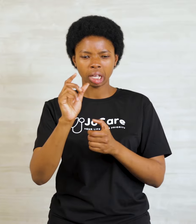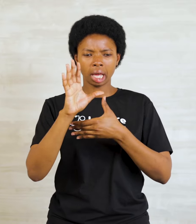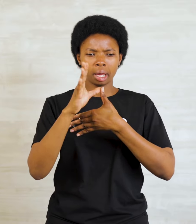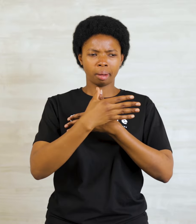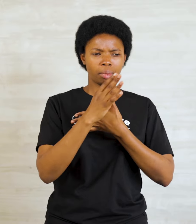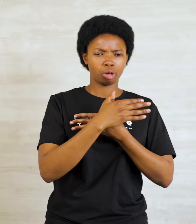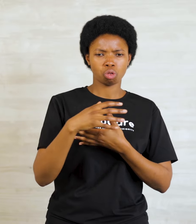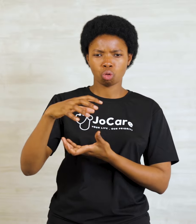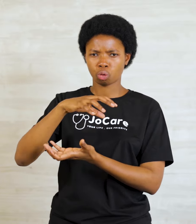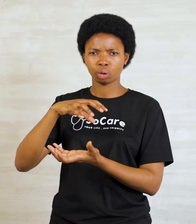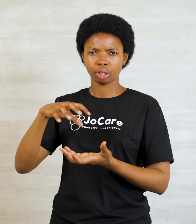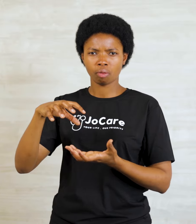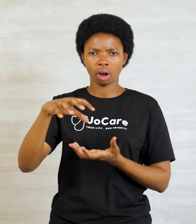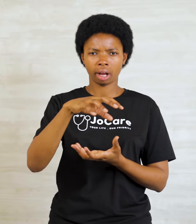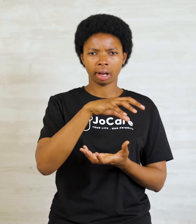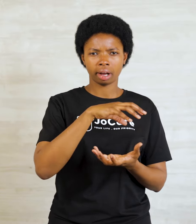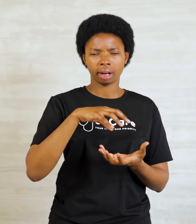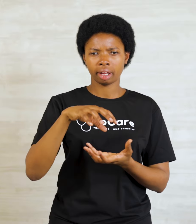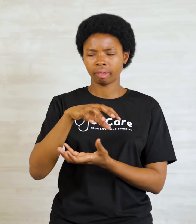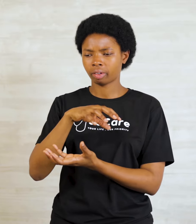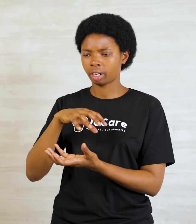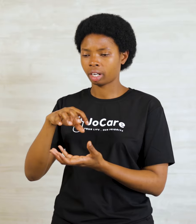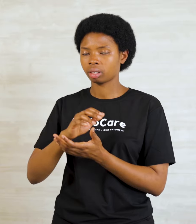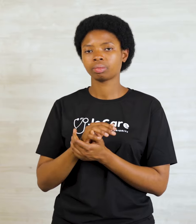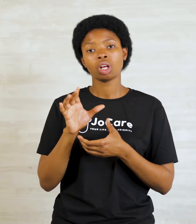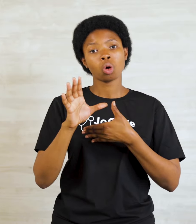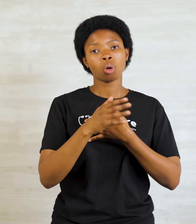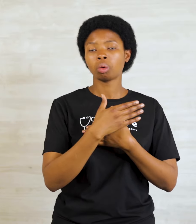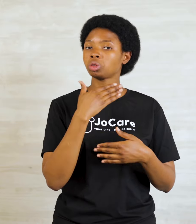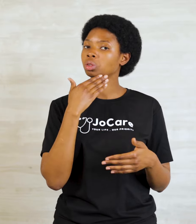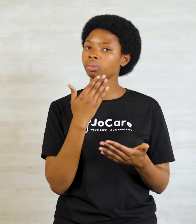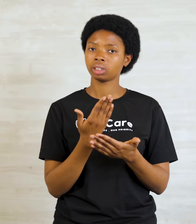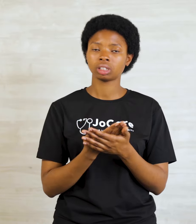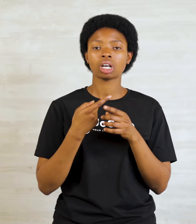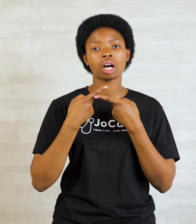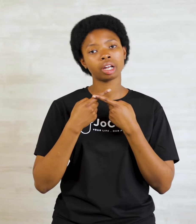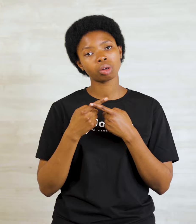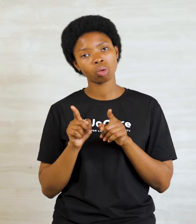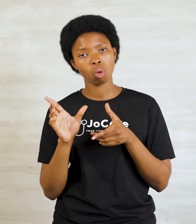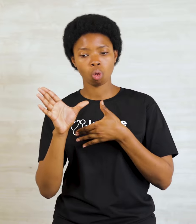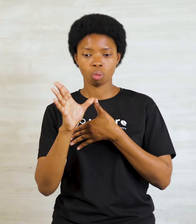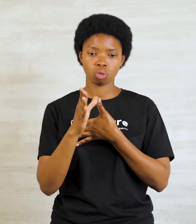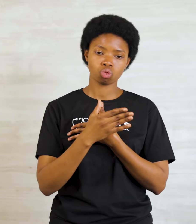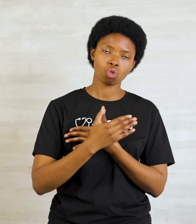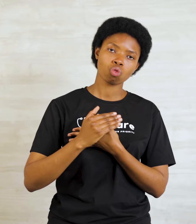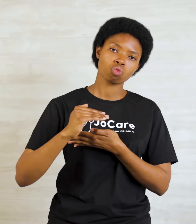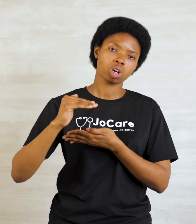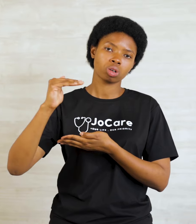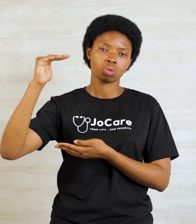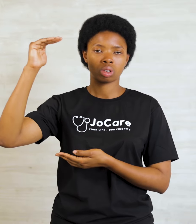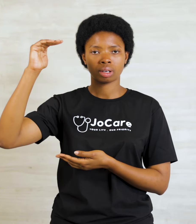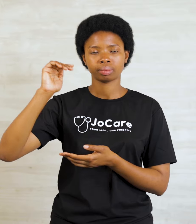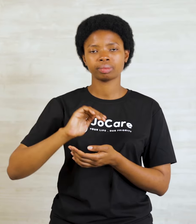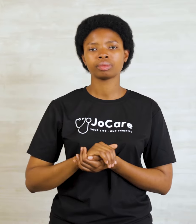iri kwivanga cyane yego sibyo umuco ni mwiza ariko umuco urakura